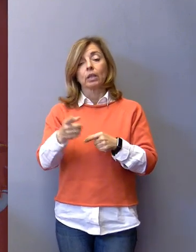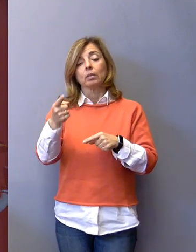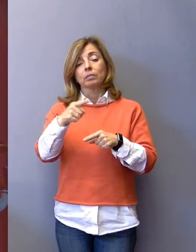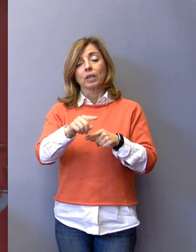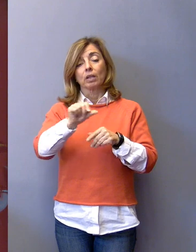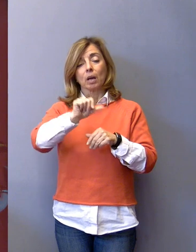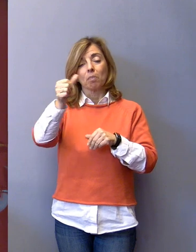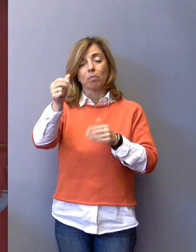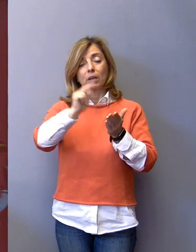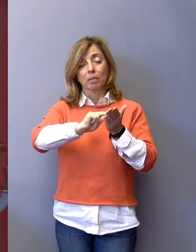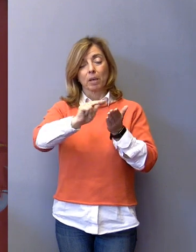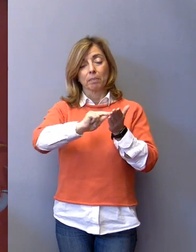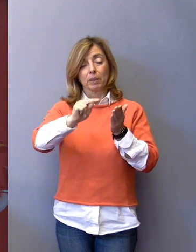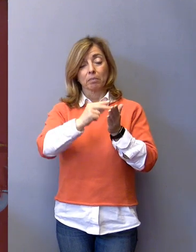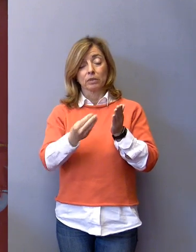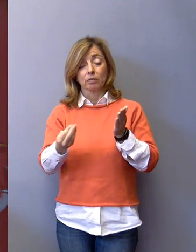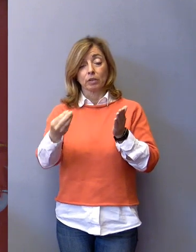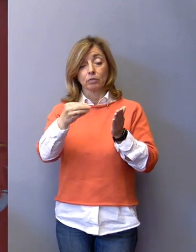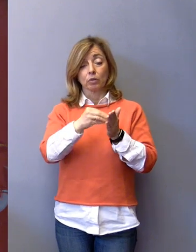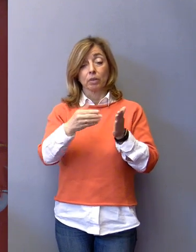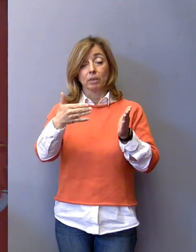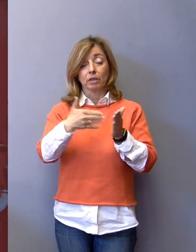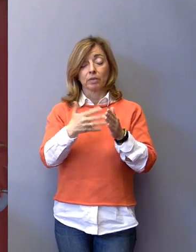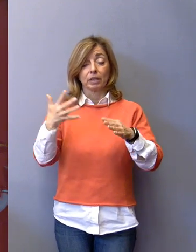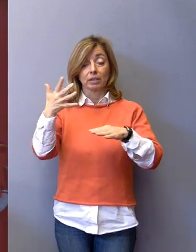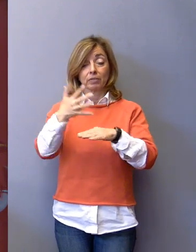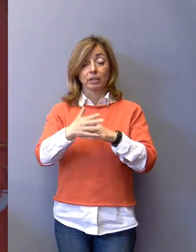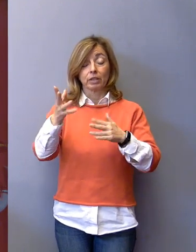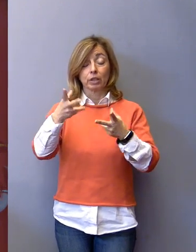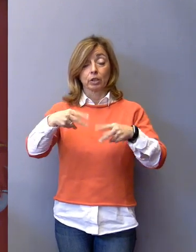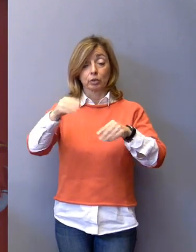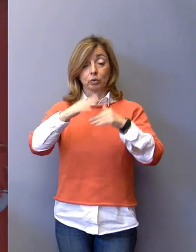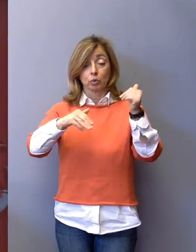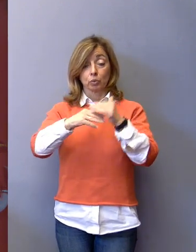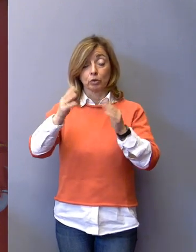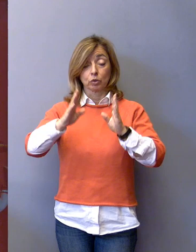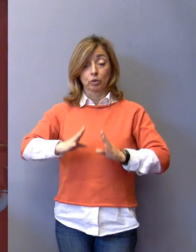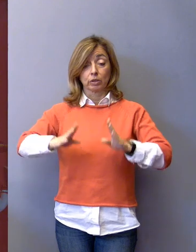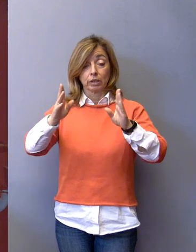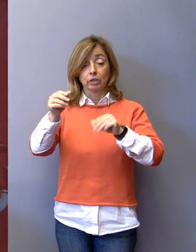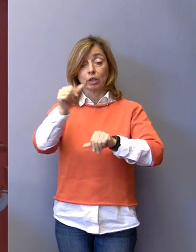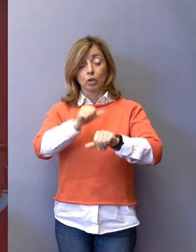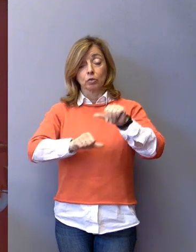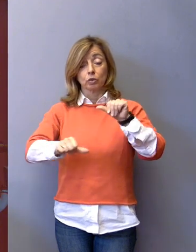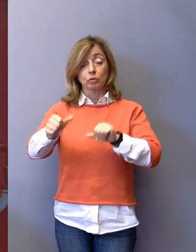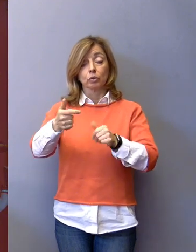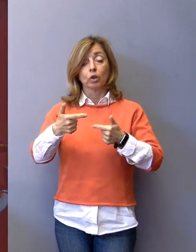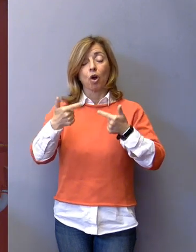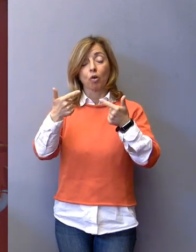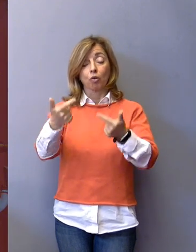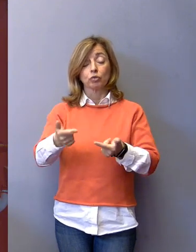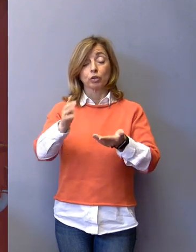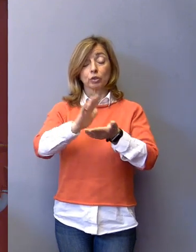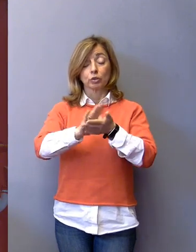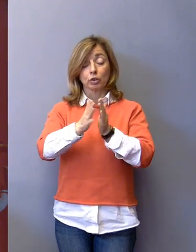nella prima premessa è limitatamente interventi di ristrutturazione edilizia e la sua sostituzione con concessioni edilizie convenzionate